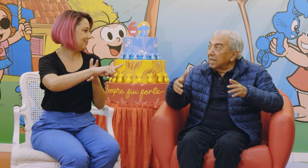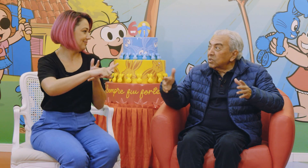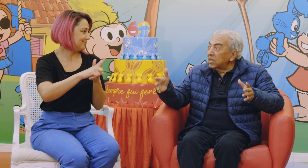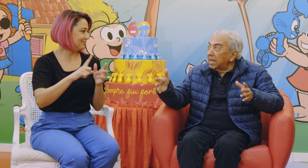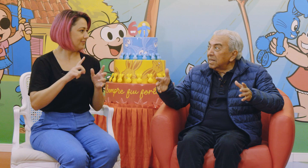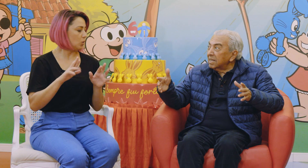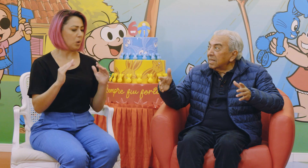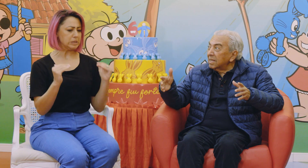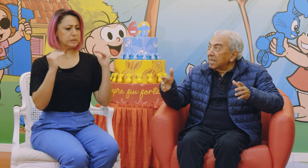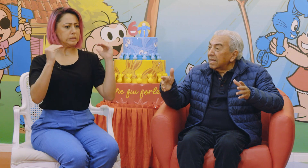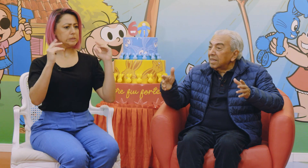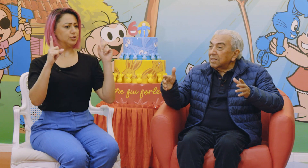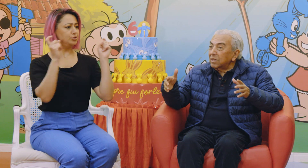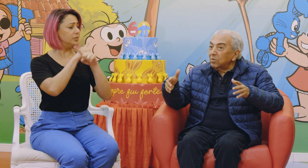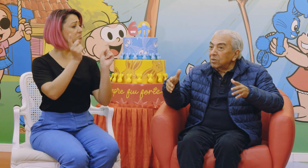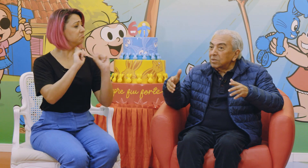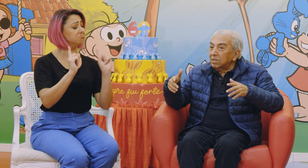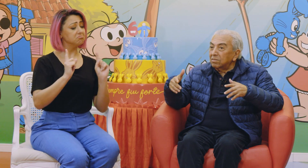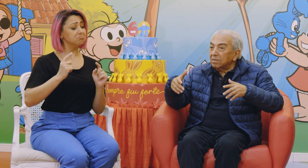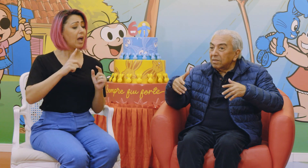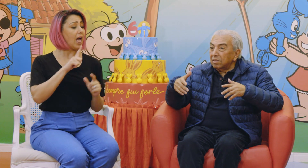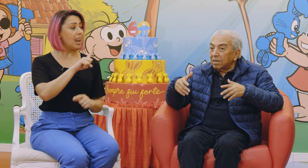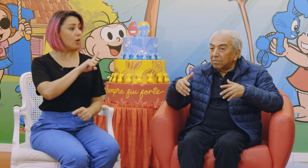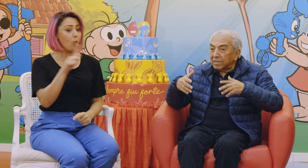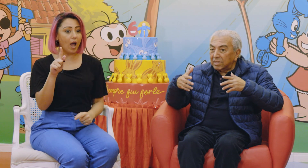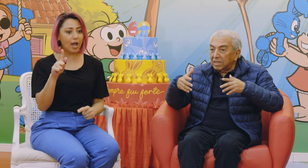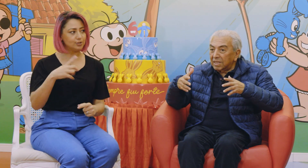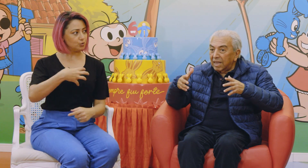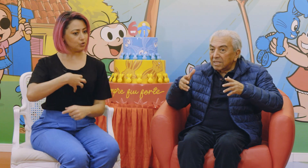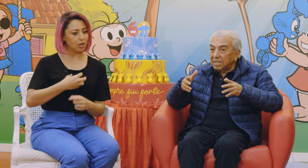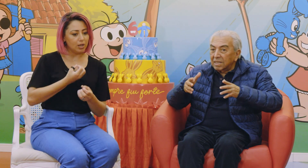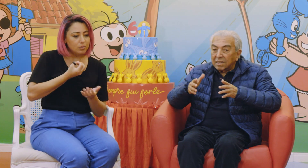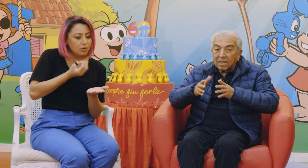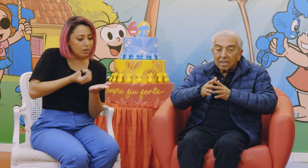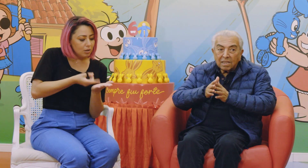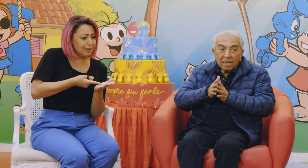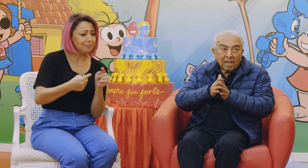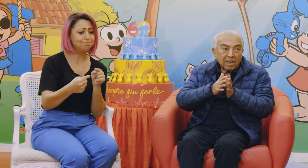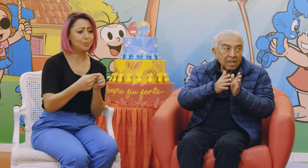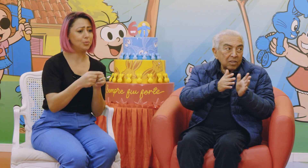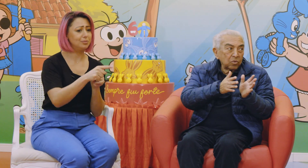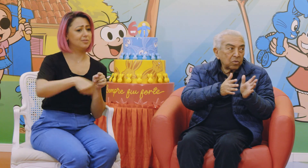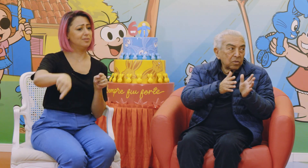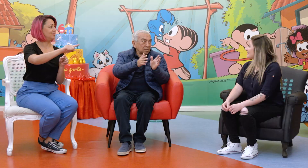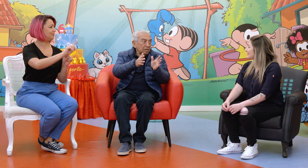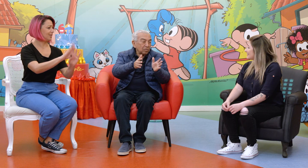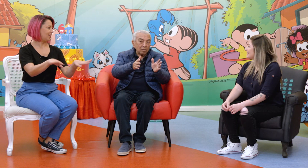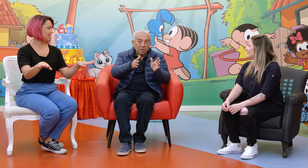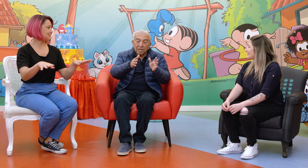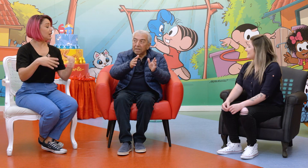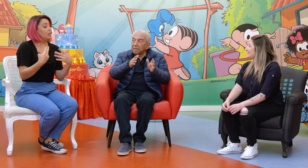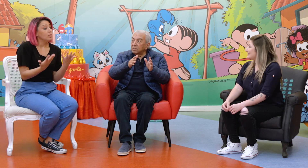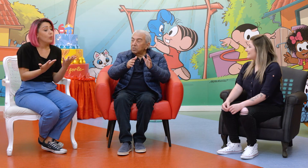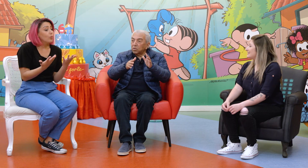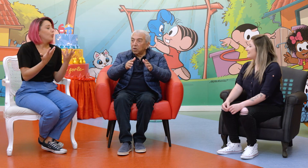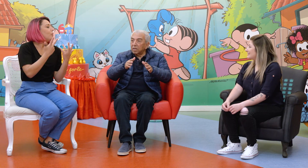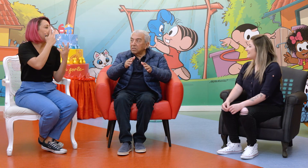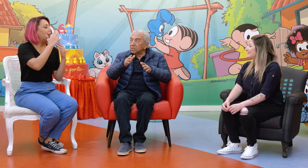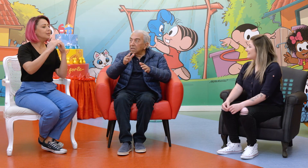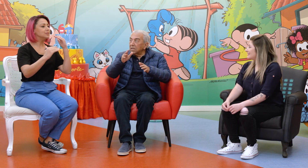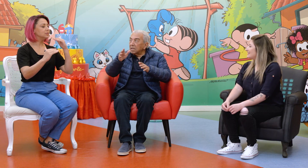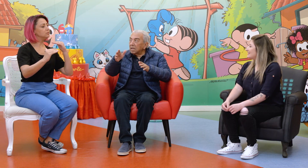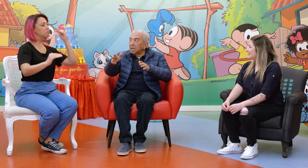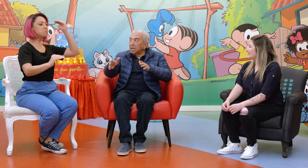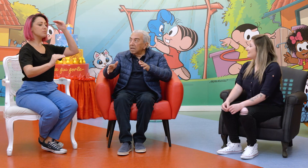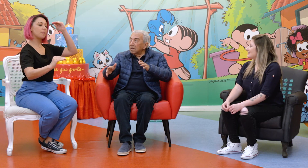da criançada, então eu tive facilidade de ir criando, de alguma maneira,